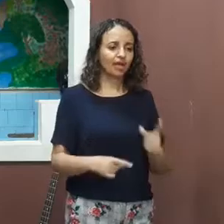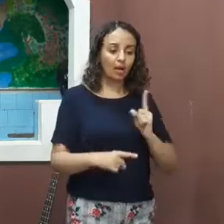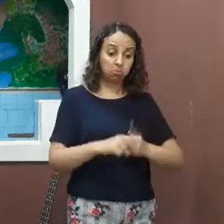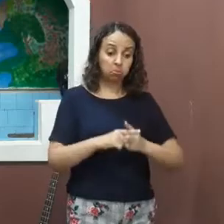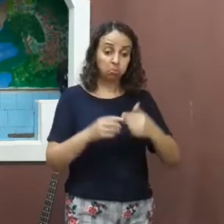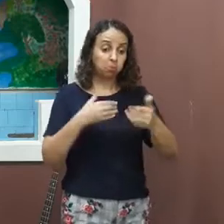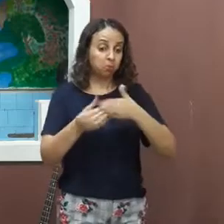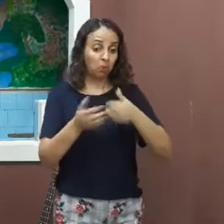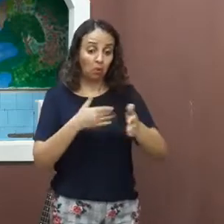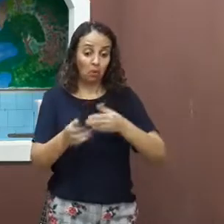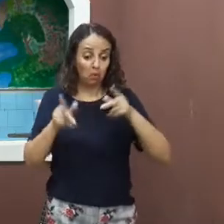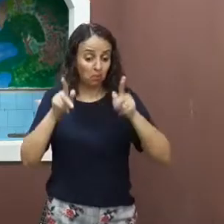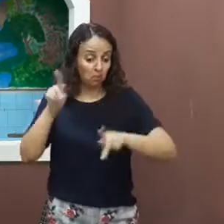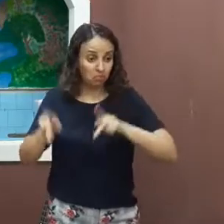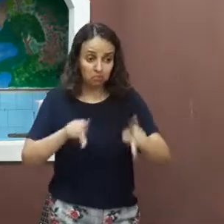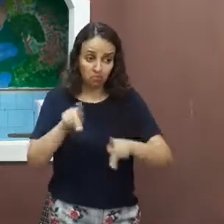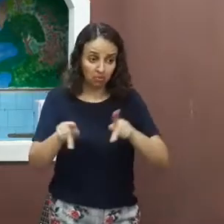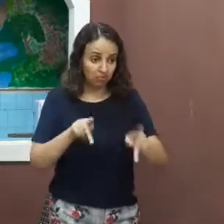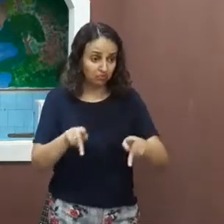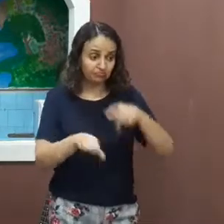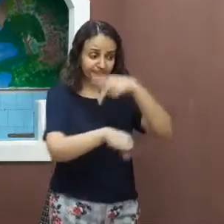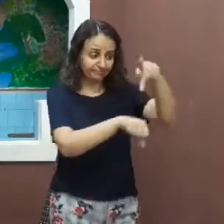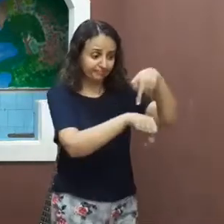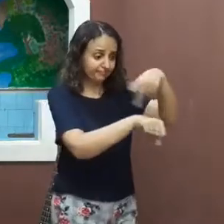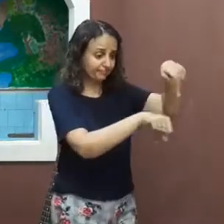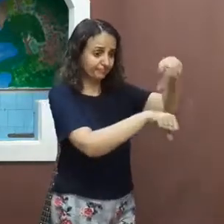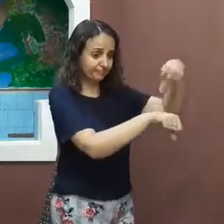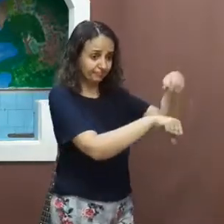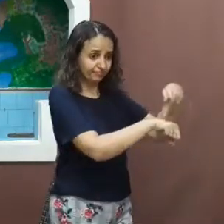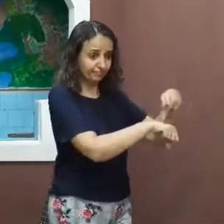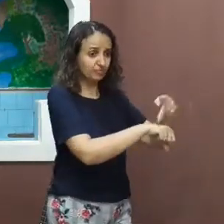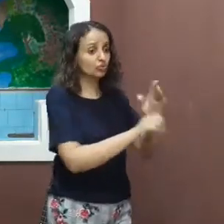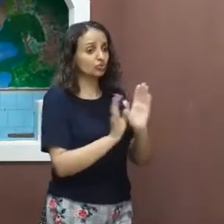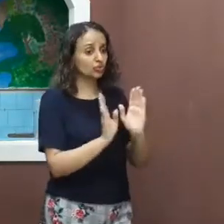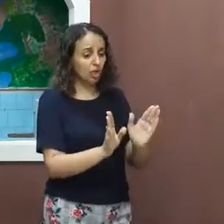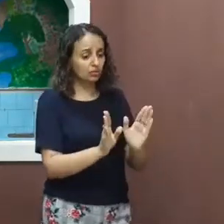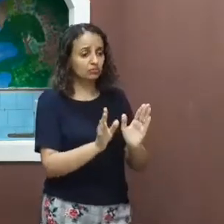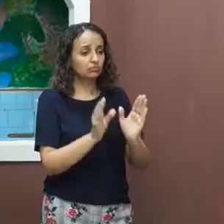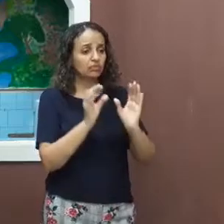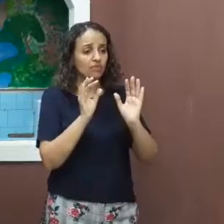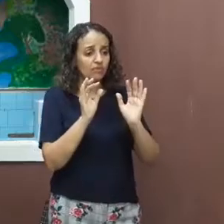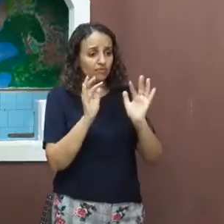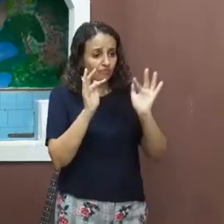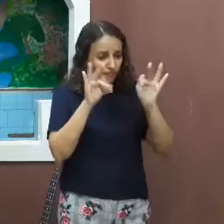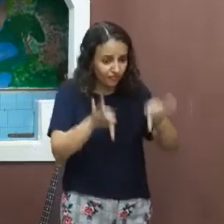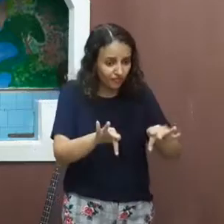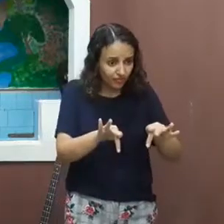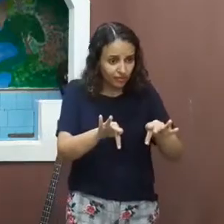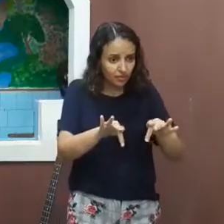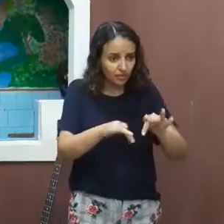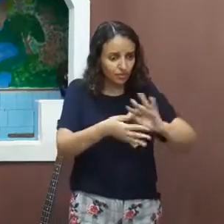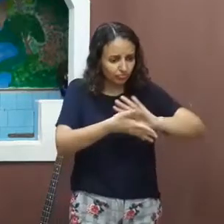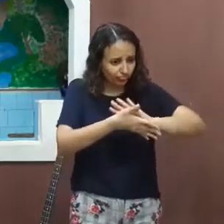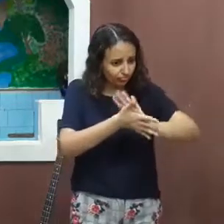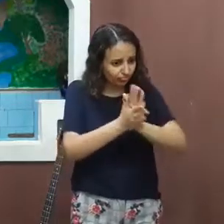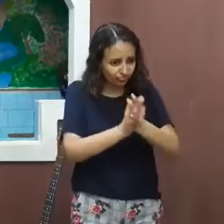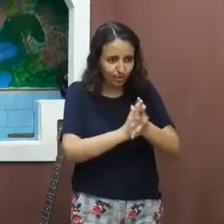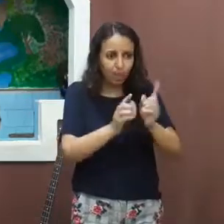povo, qualquer outra nação, já teria sumido do tamanho da